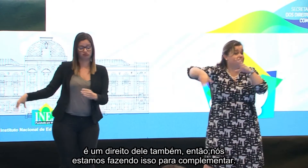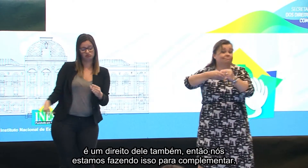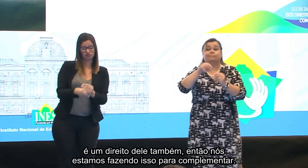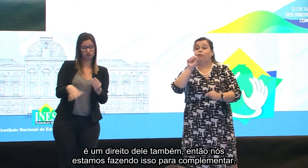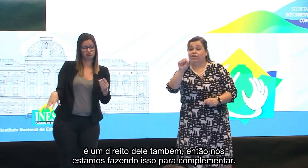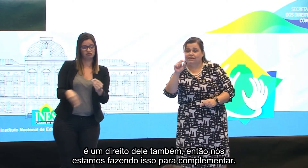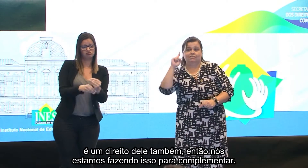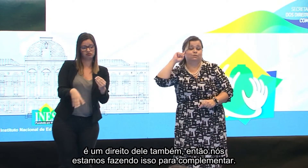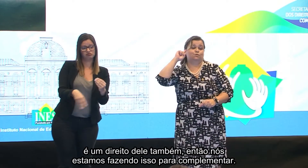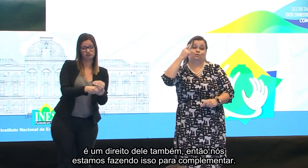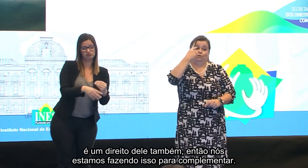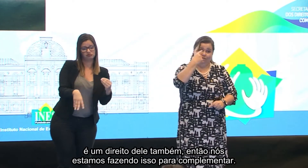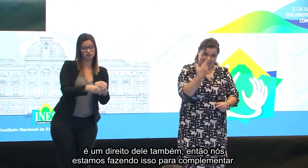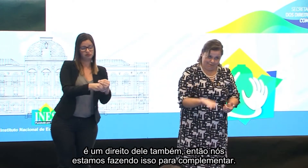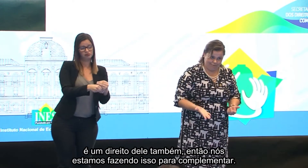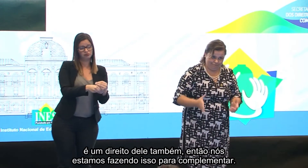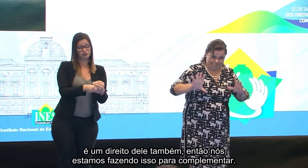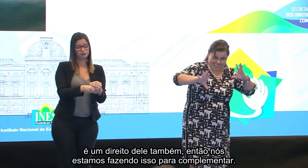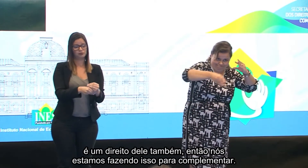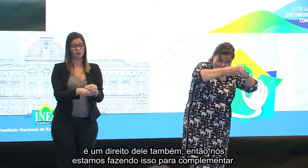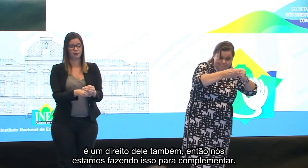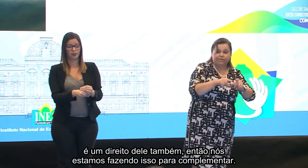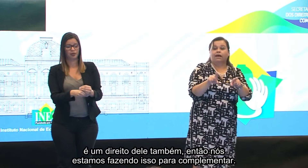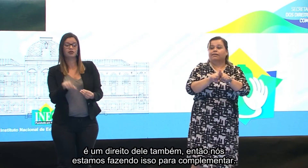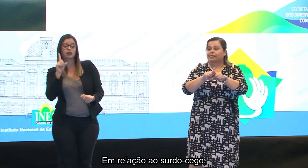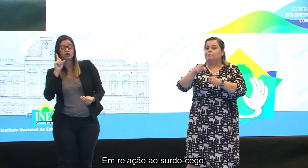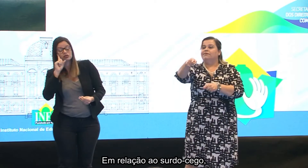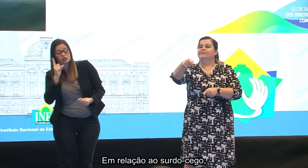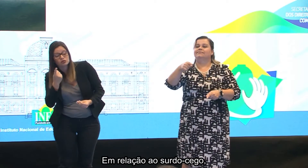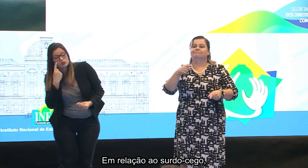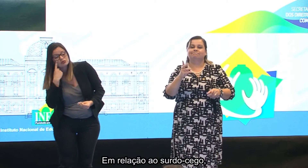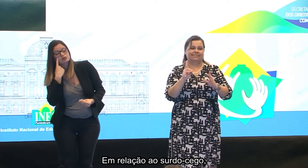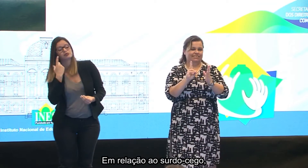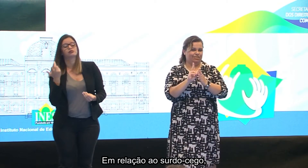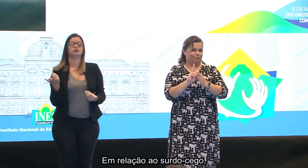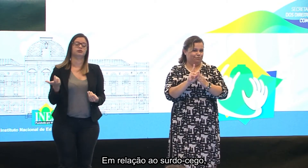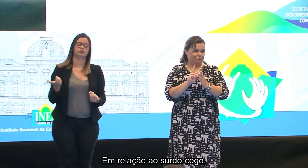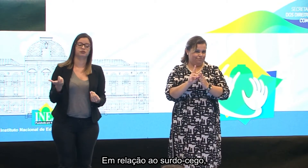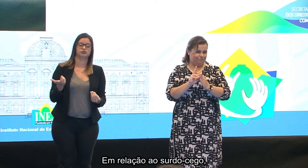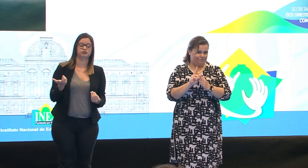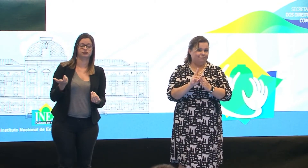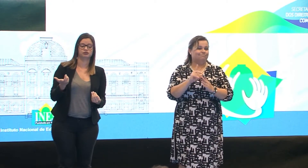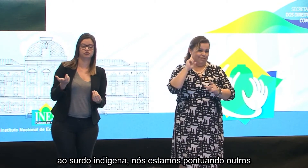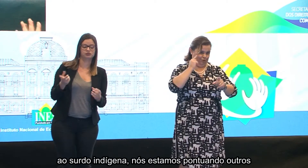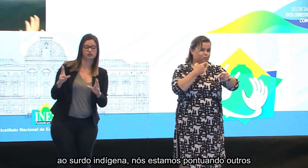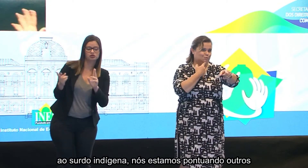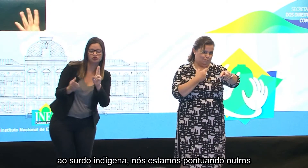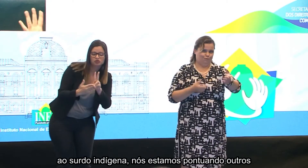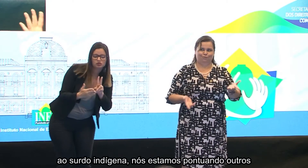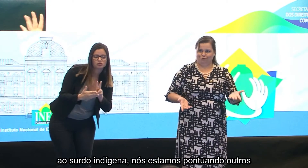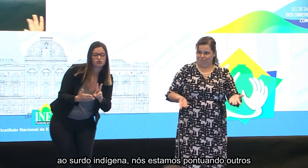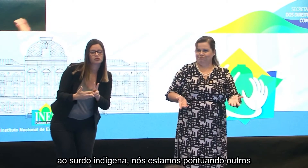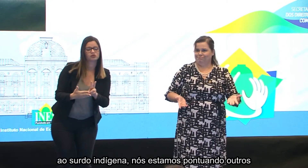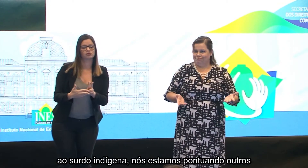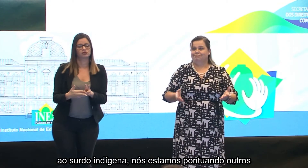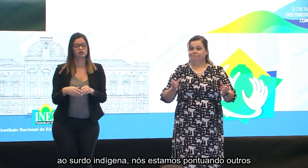direito dele também. Então, nós estamos fazendo isso para complementar. Em relação ao surdo cego também. Em relação ao surdo